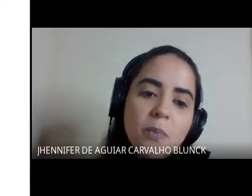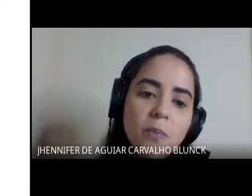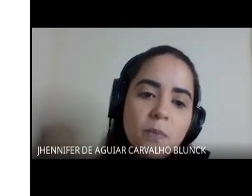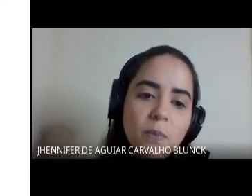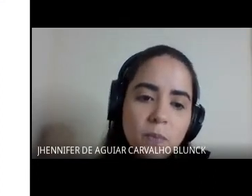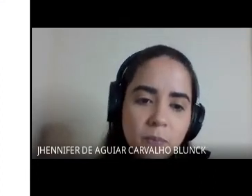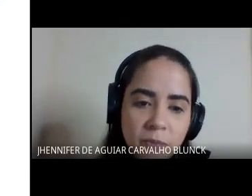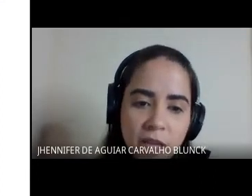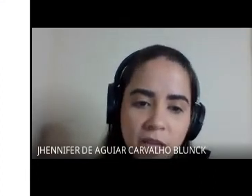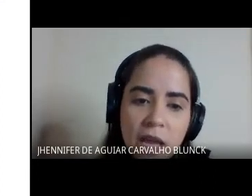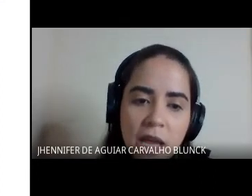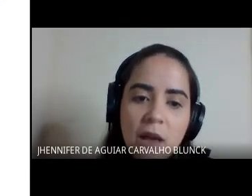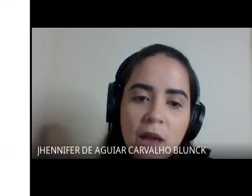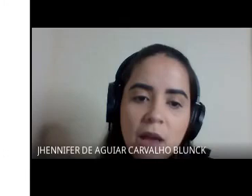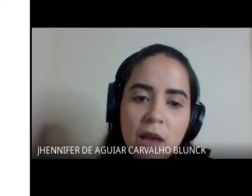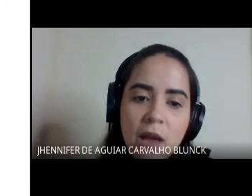por